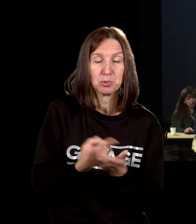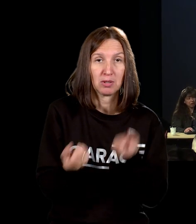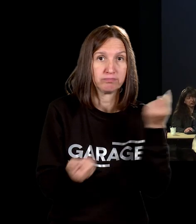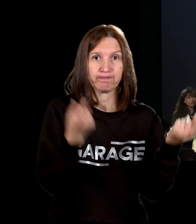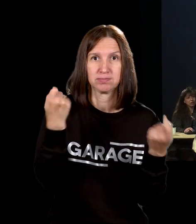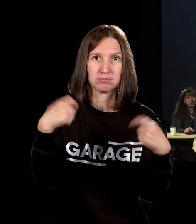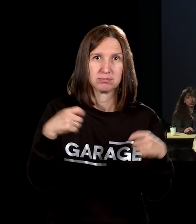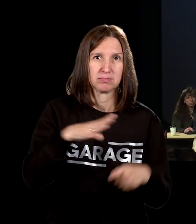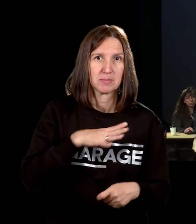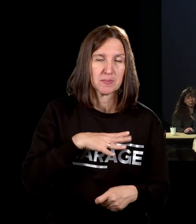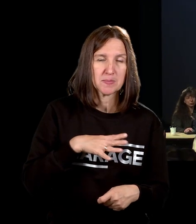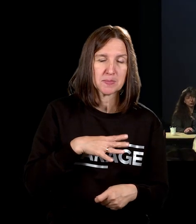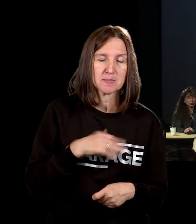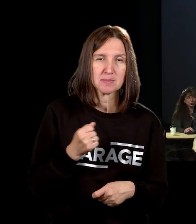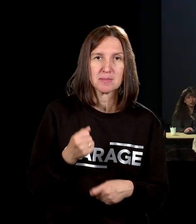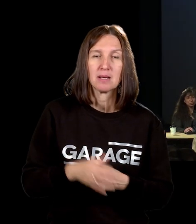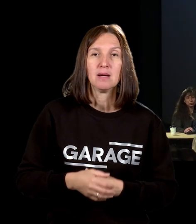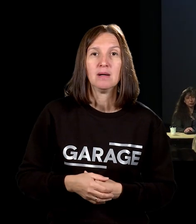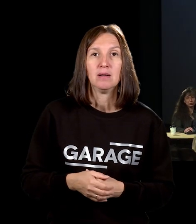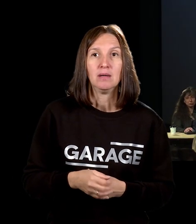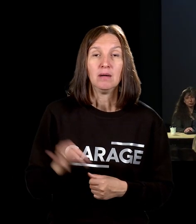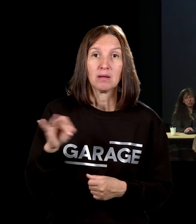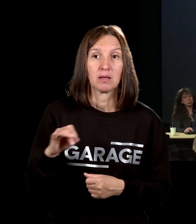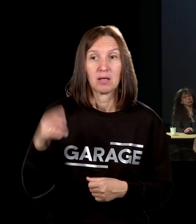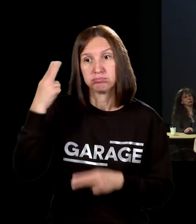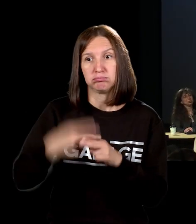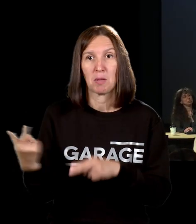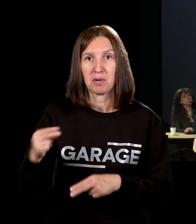и дорисовали их вот в таком психоделическом